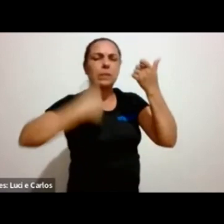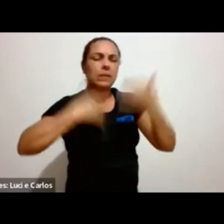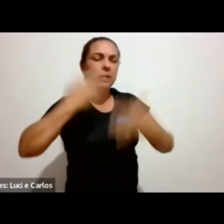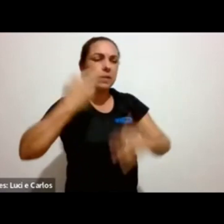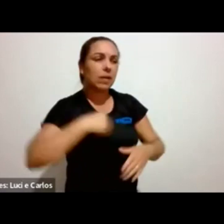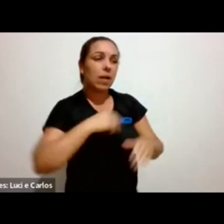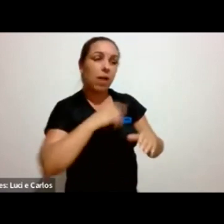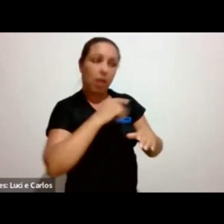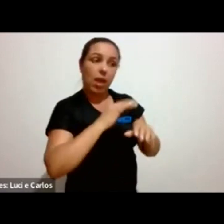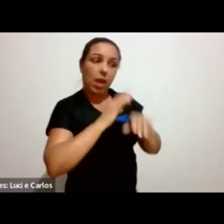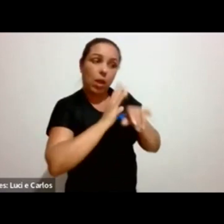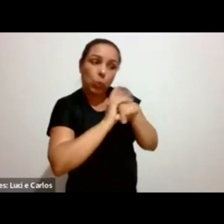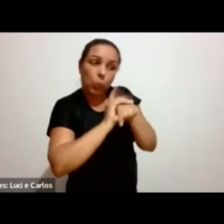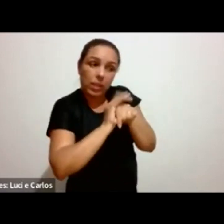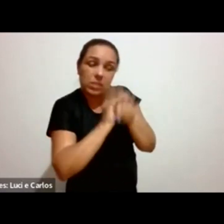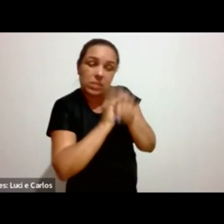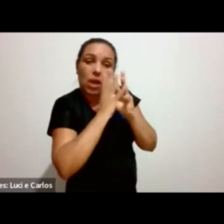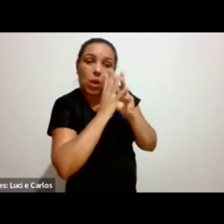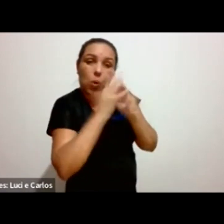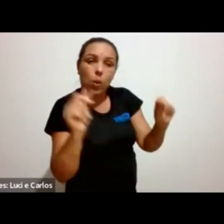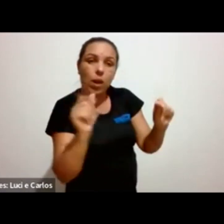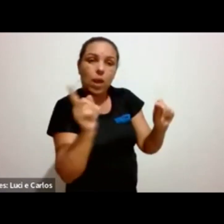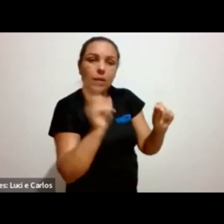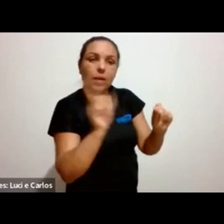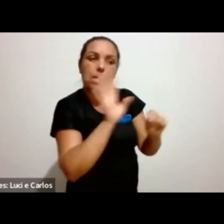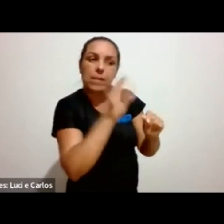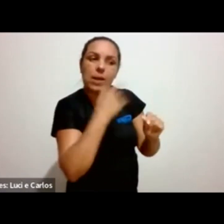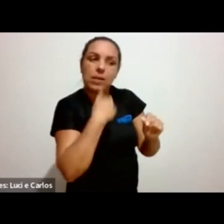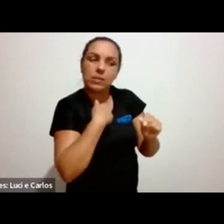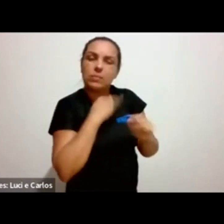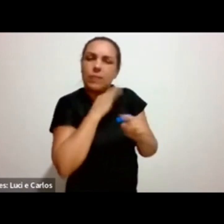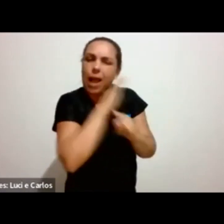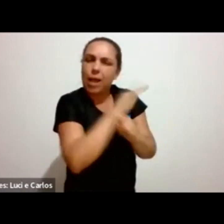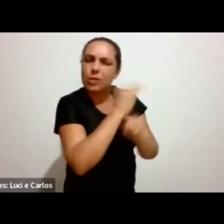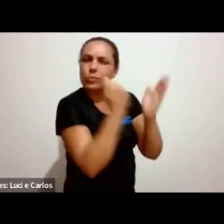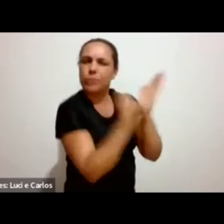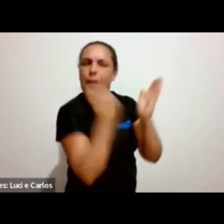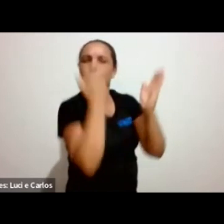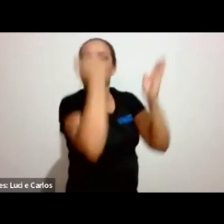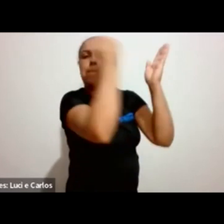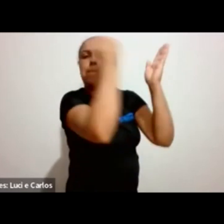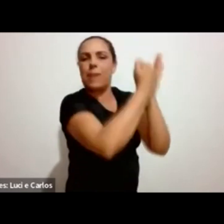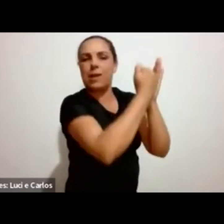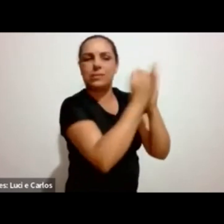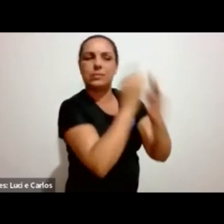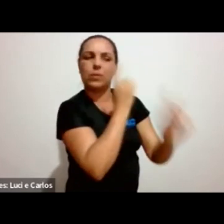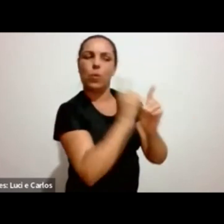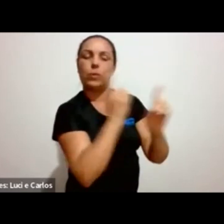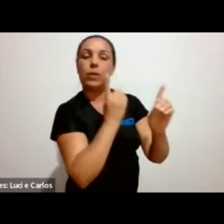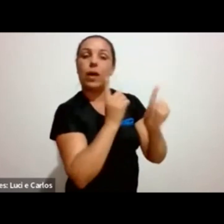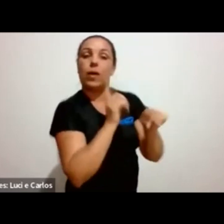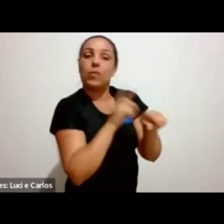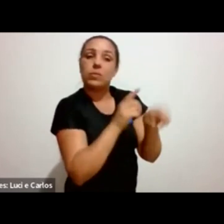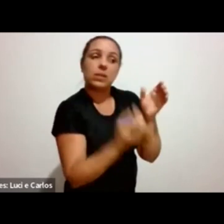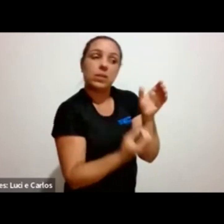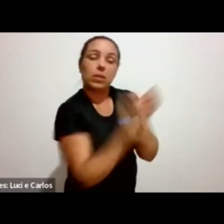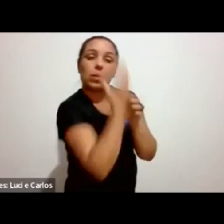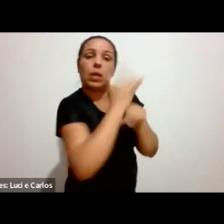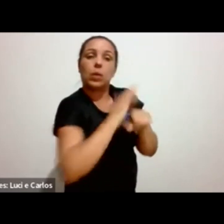não cura a doença, mas ele tem que desempenhar o papel de intérprete para mostrar o caminho da